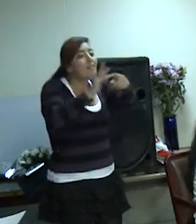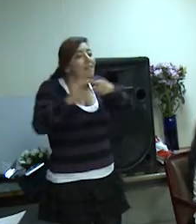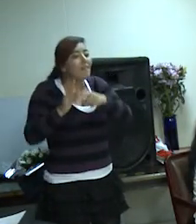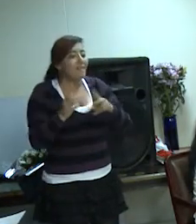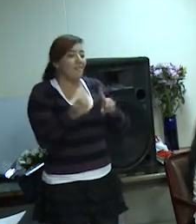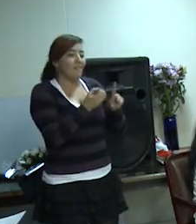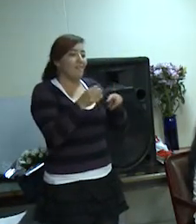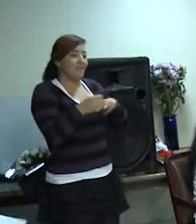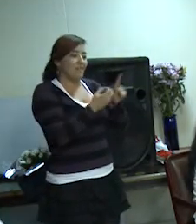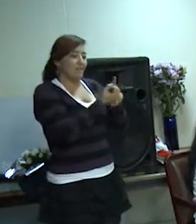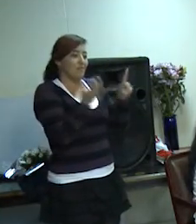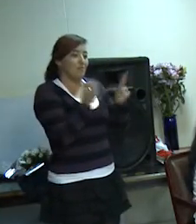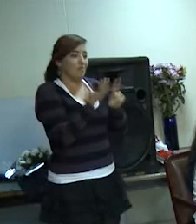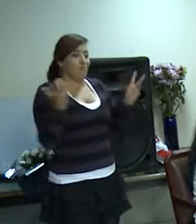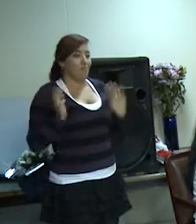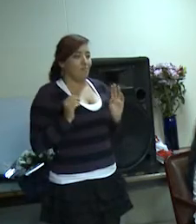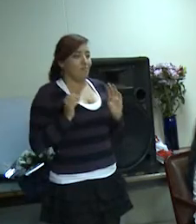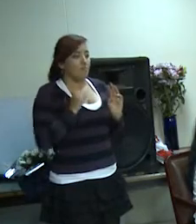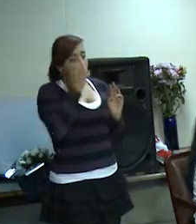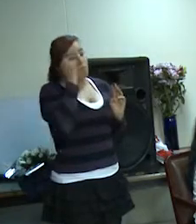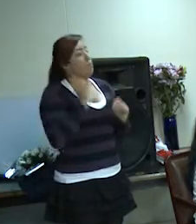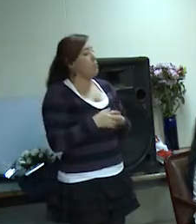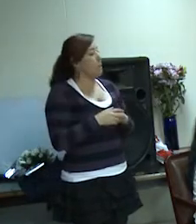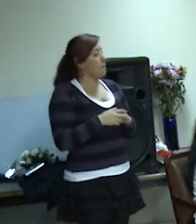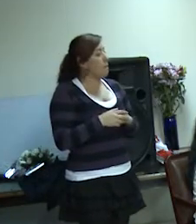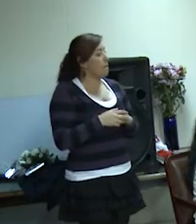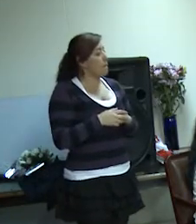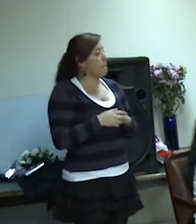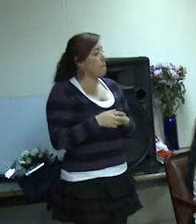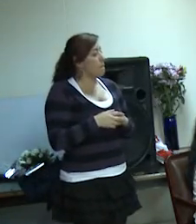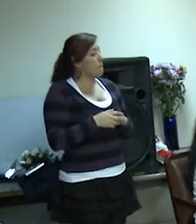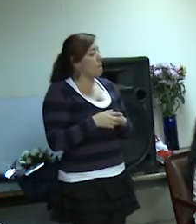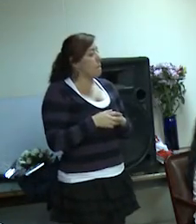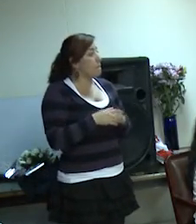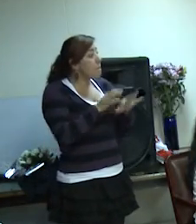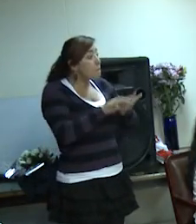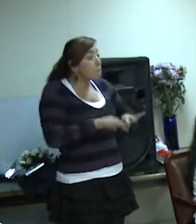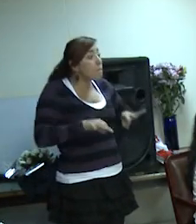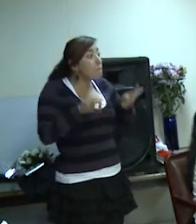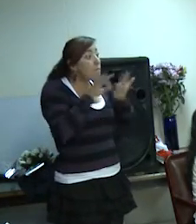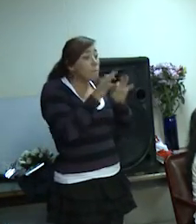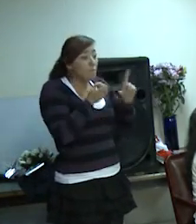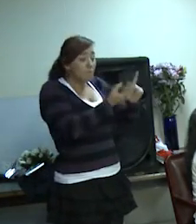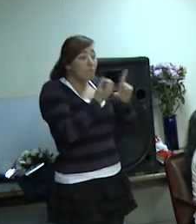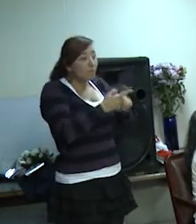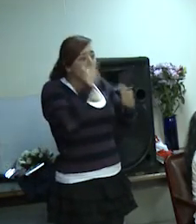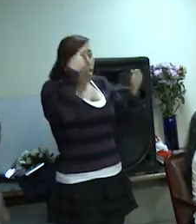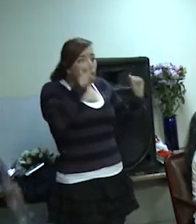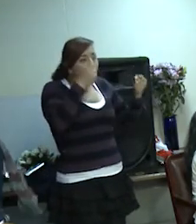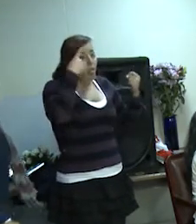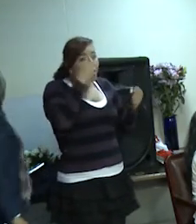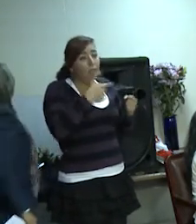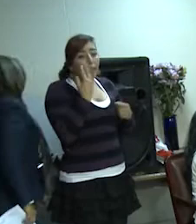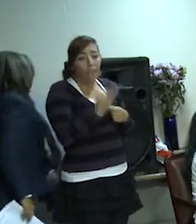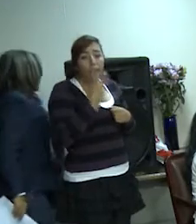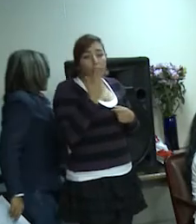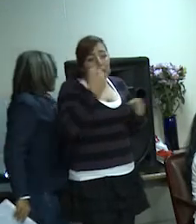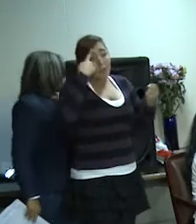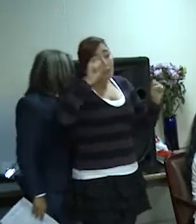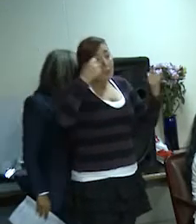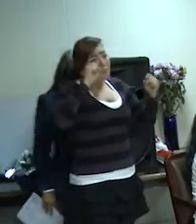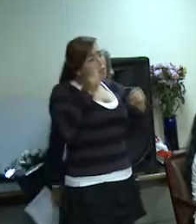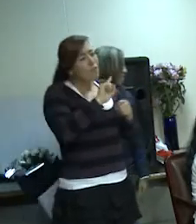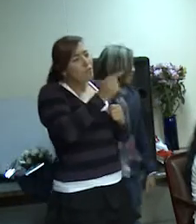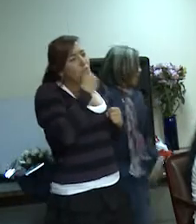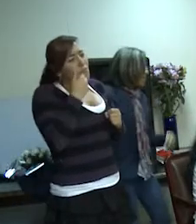siento que una de las cosas que debe hacer la licenciatura no es preocuparse más, sino ocuparse en cosas